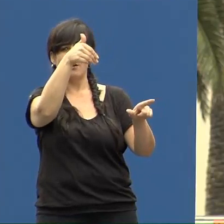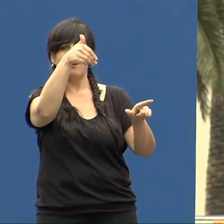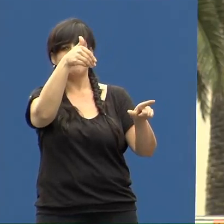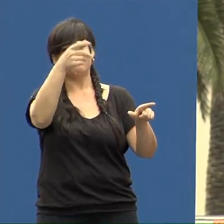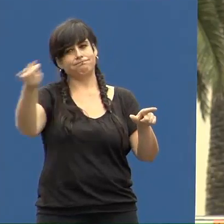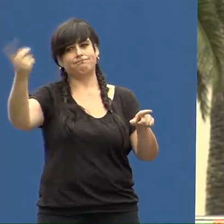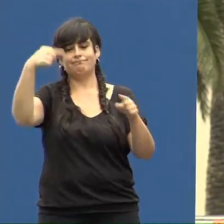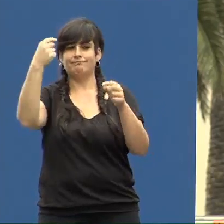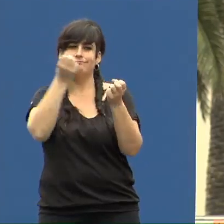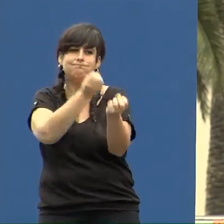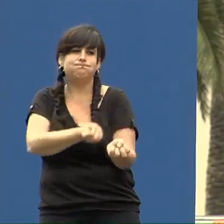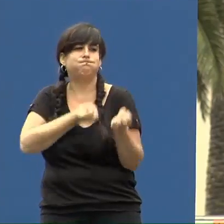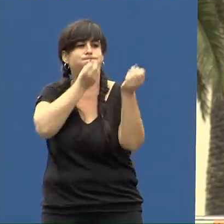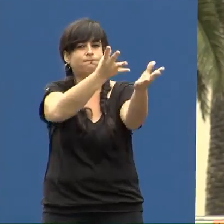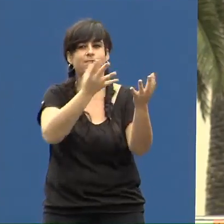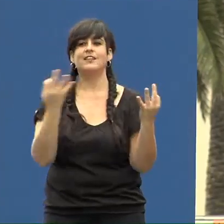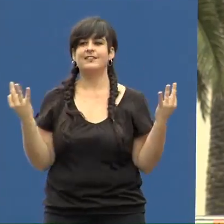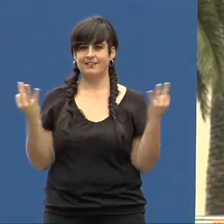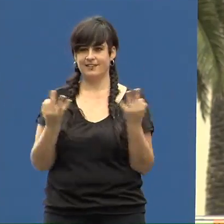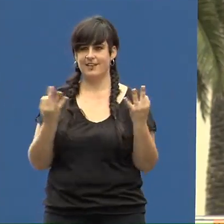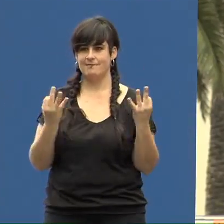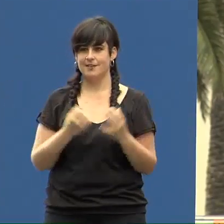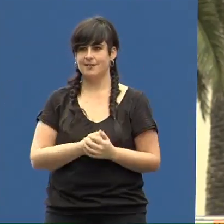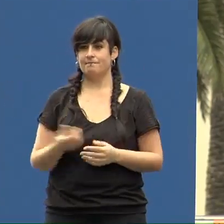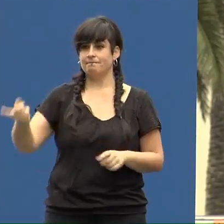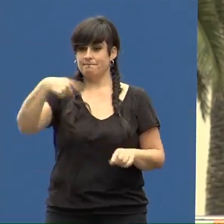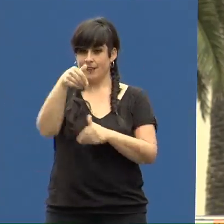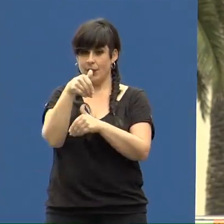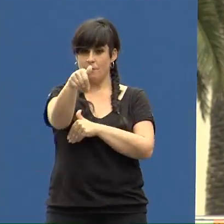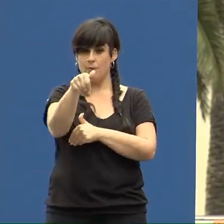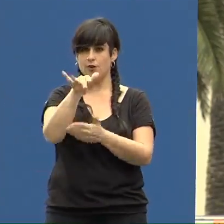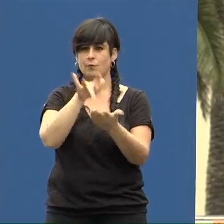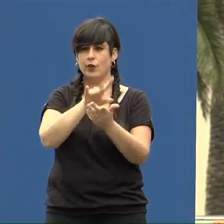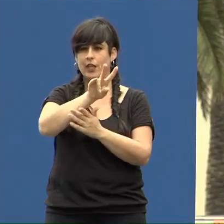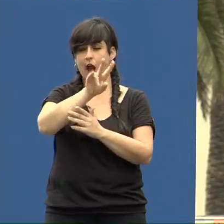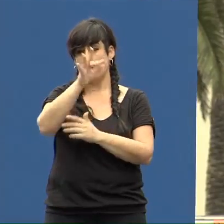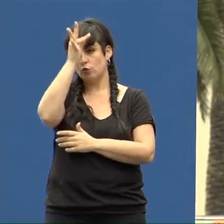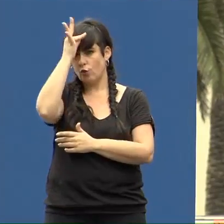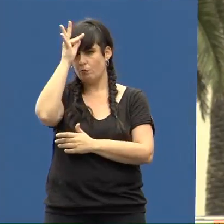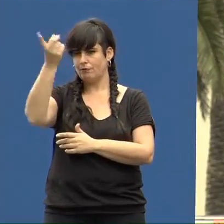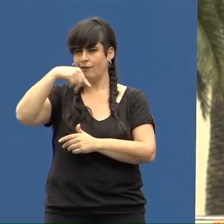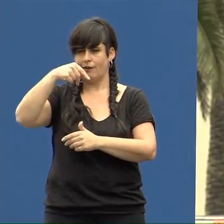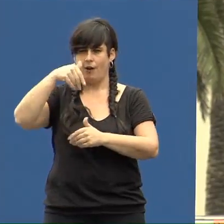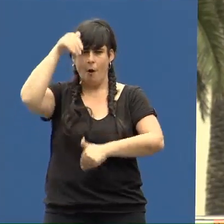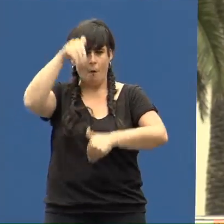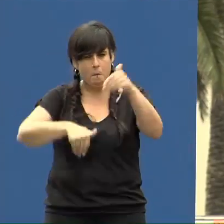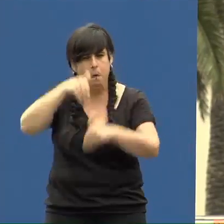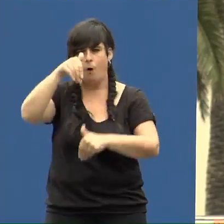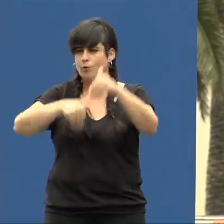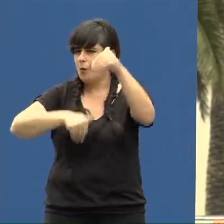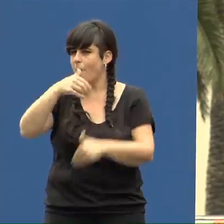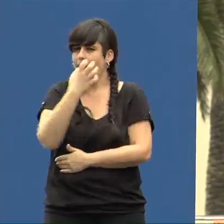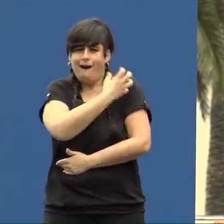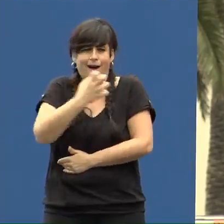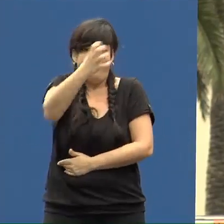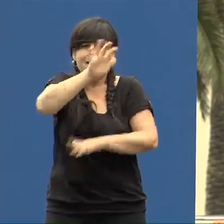siguiendo y acompañando. Tenéis que gritar fuerte el domingo con miles y miles de votos que hay marea, que hay una